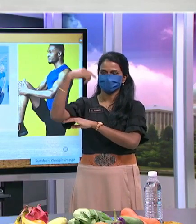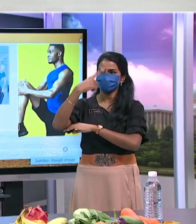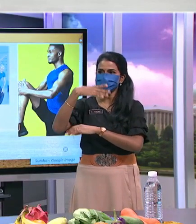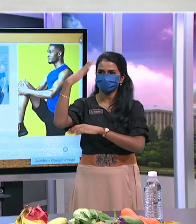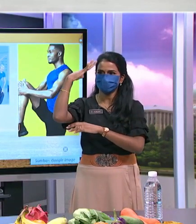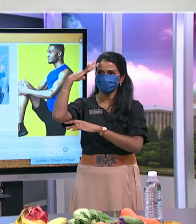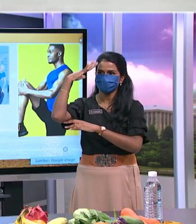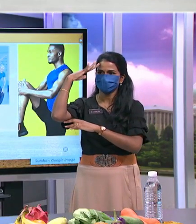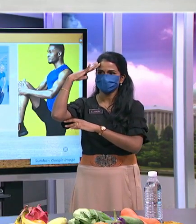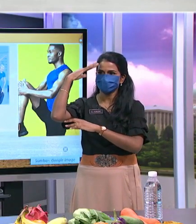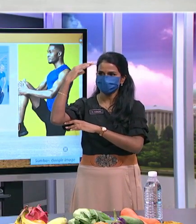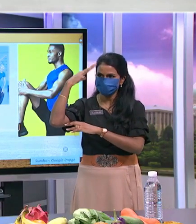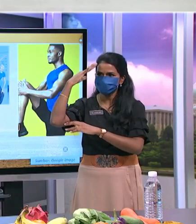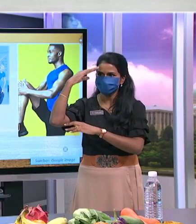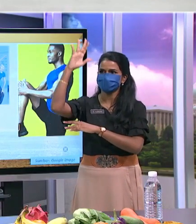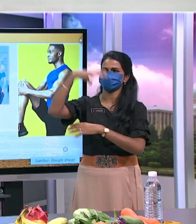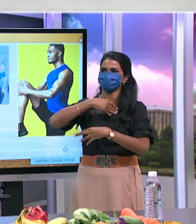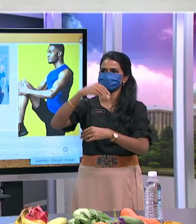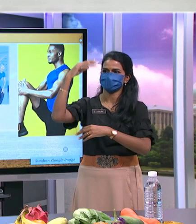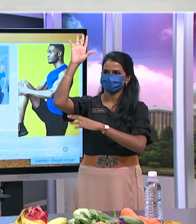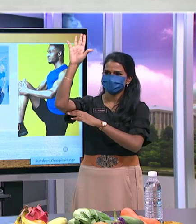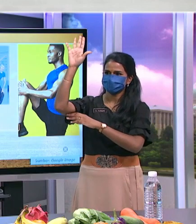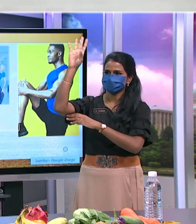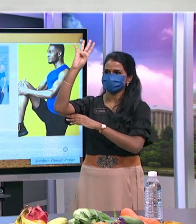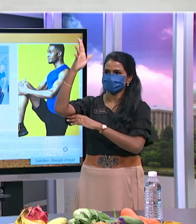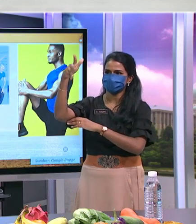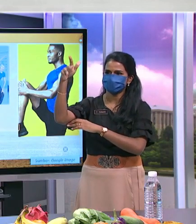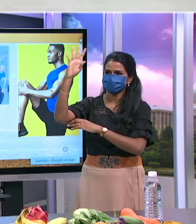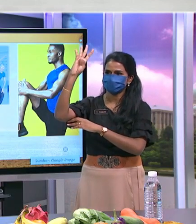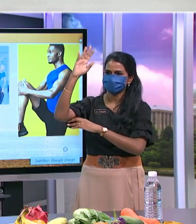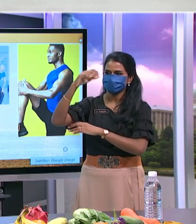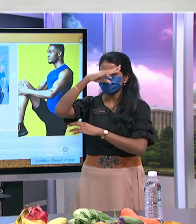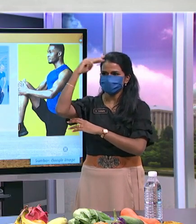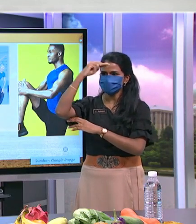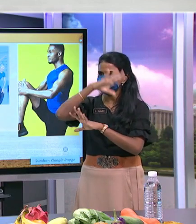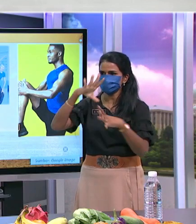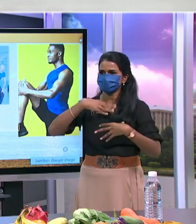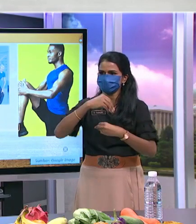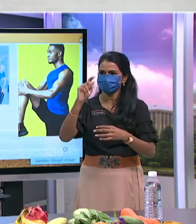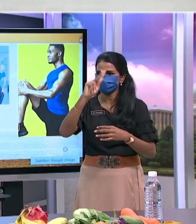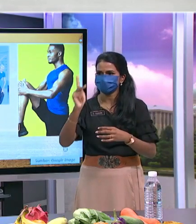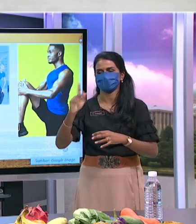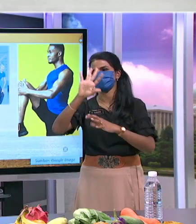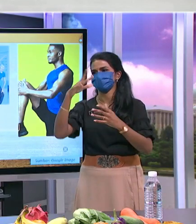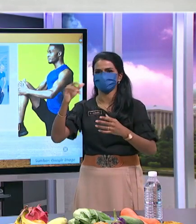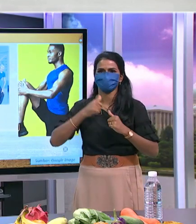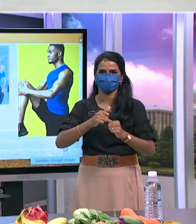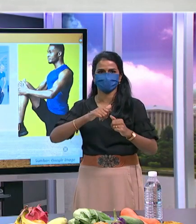Siapa suka? Siapa tak tahu kan? Suka. Empat orang. Marvish tak suka ke? Dia pun suka juga